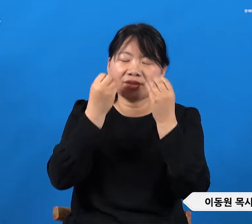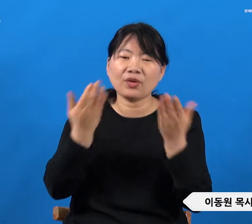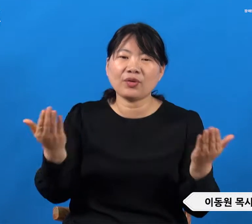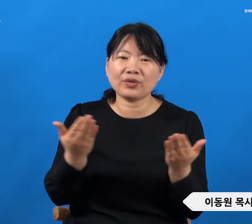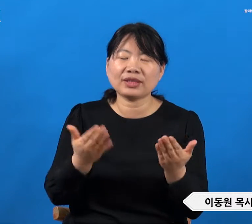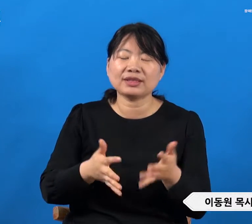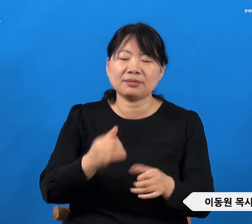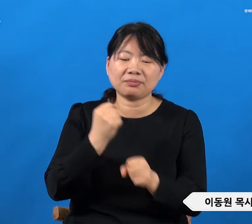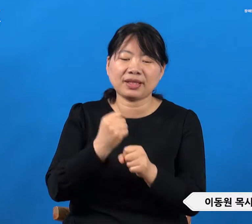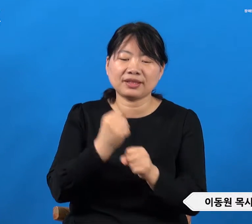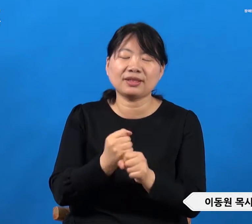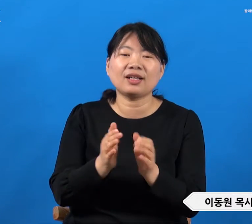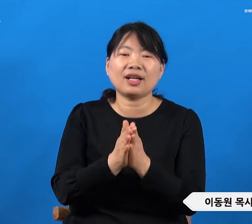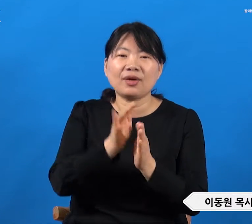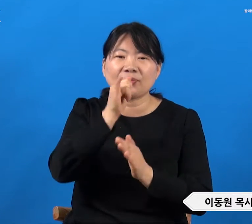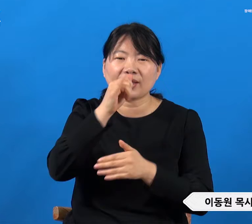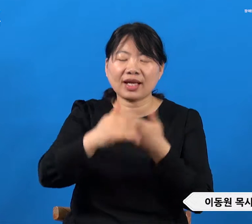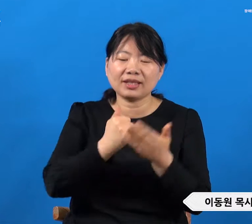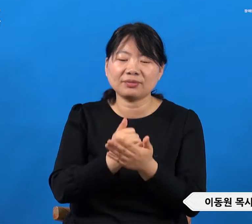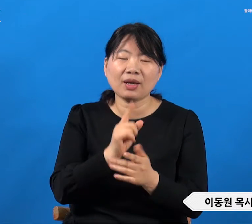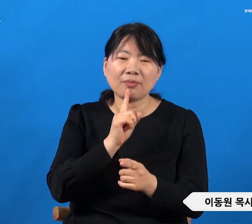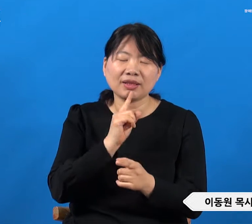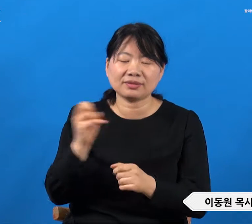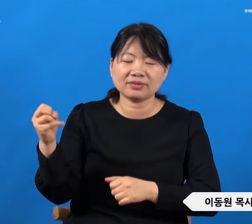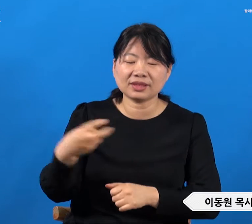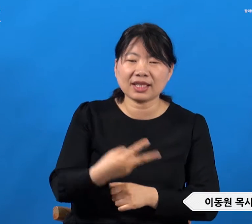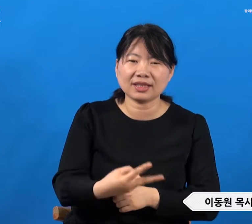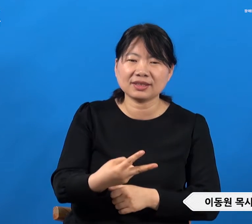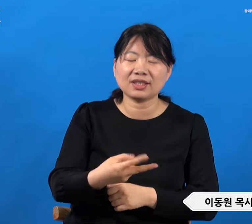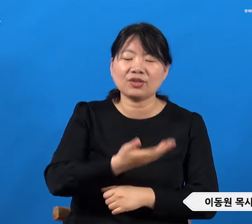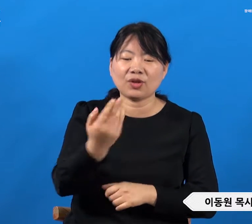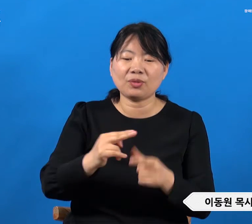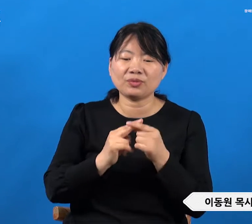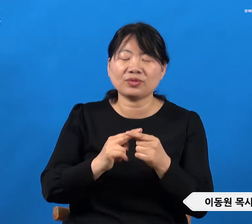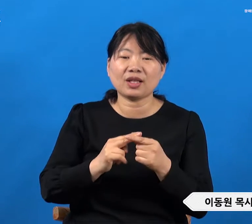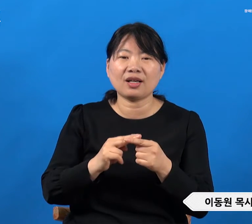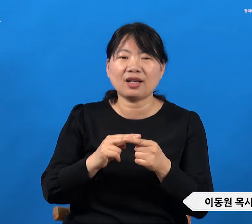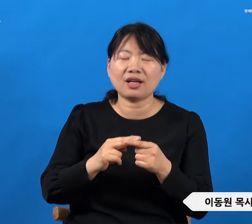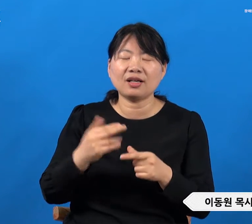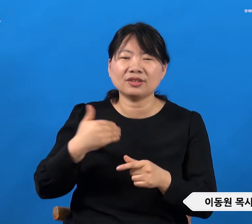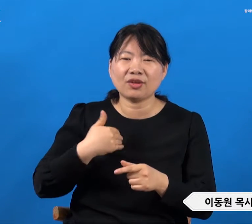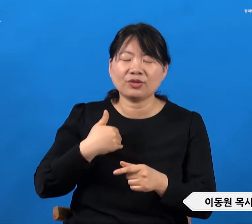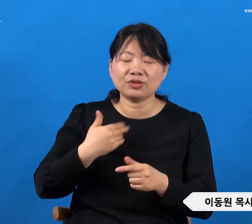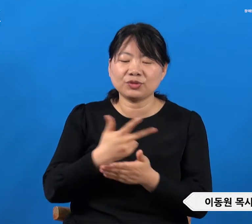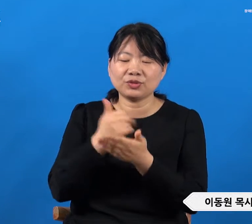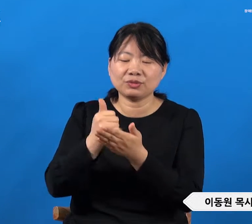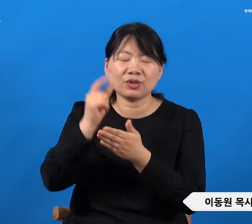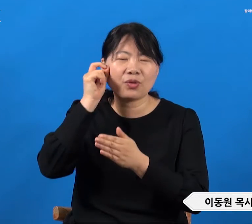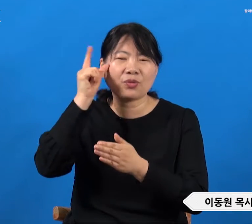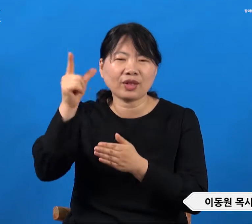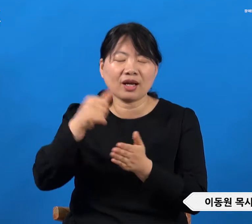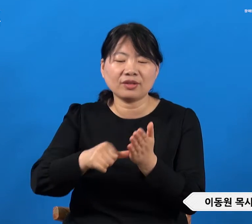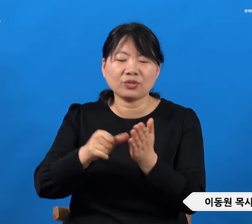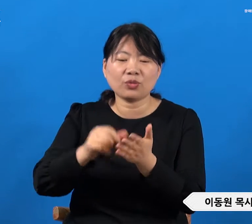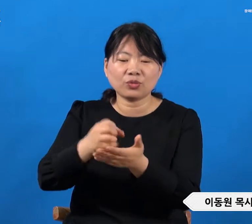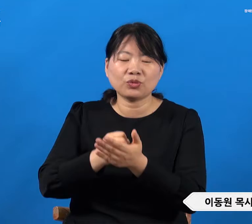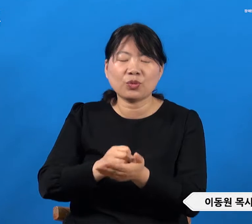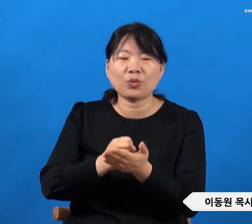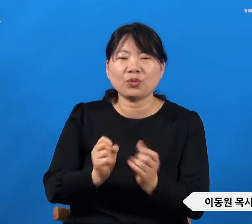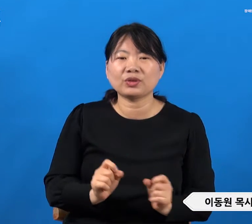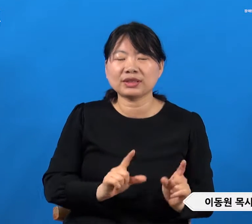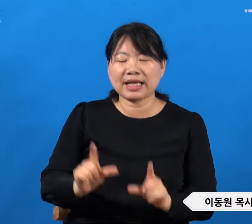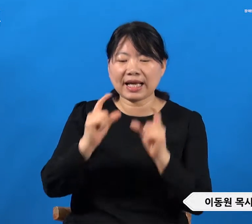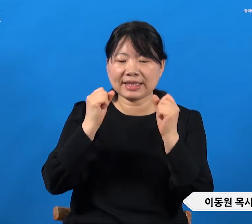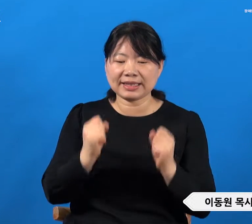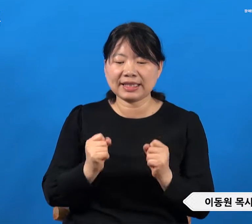새로운 역사를 짓게 만듭니다. 하나님의 말씀은 다시 여러분과 저를 주님의 위대한 도구로